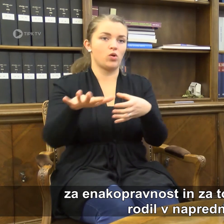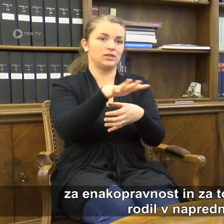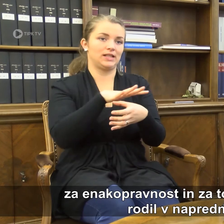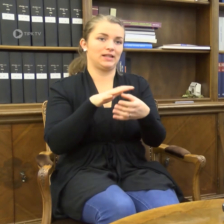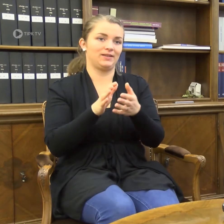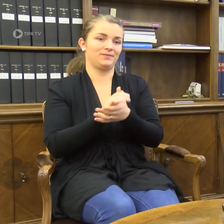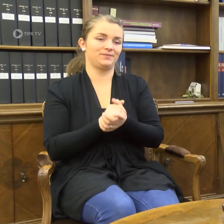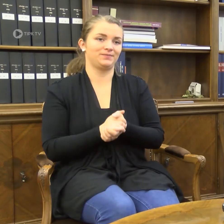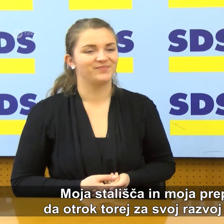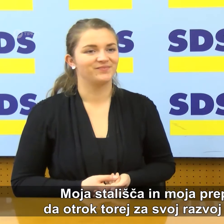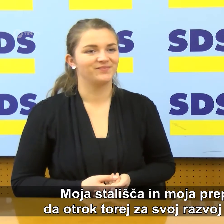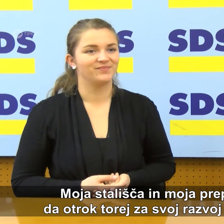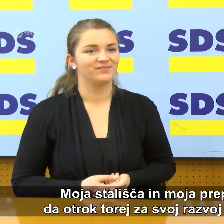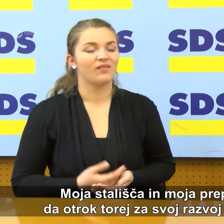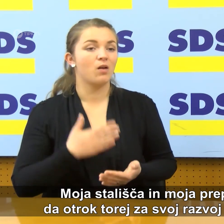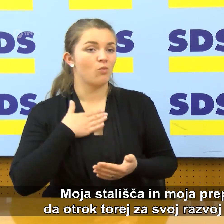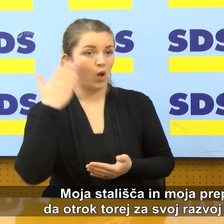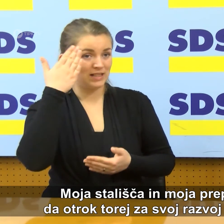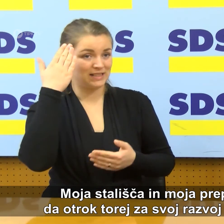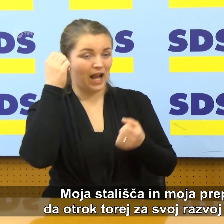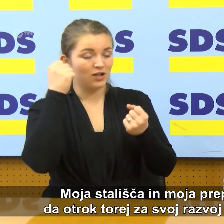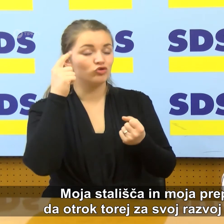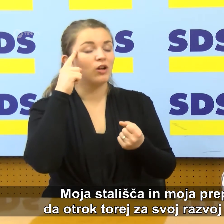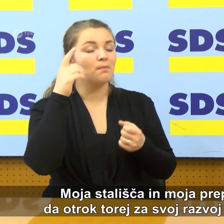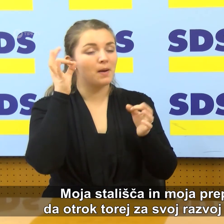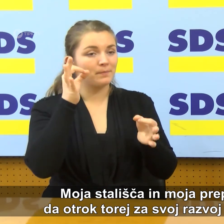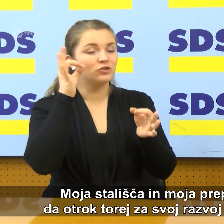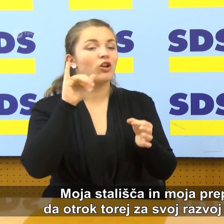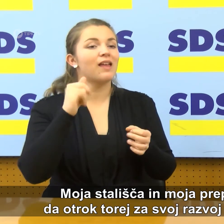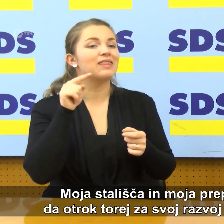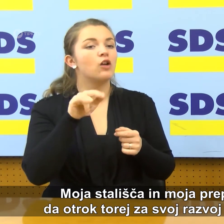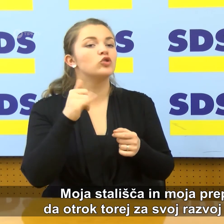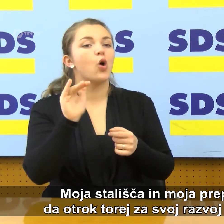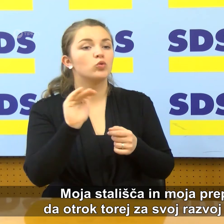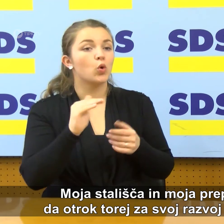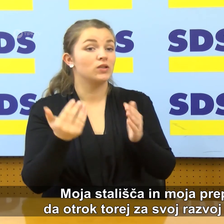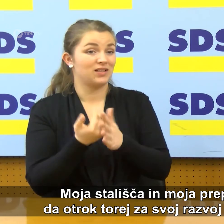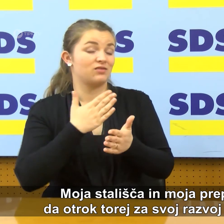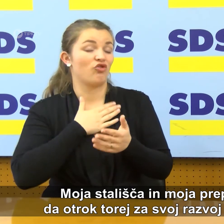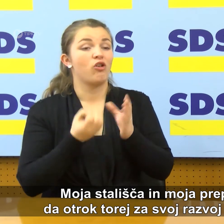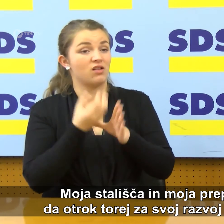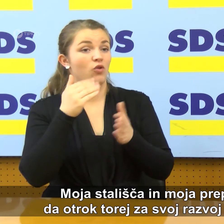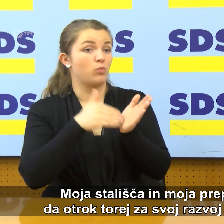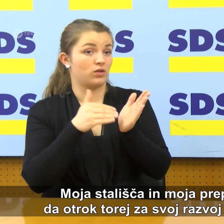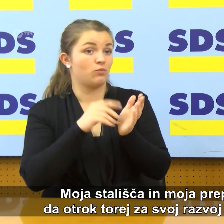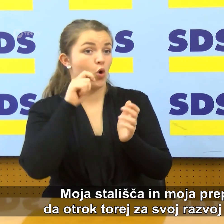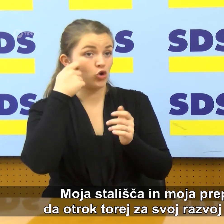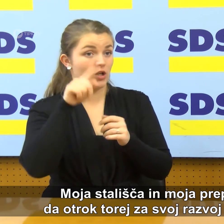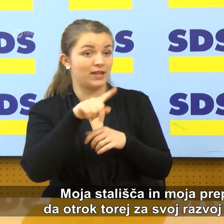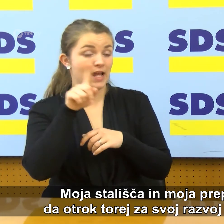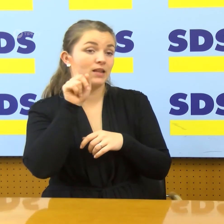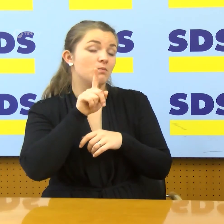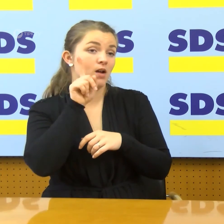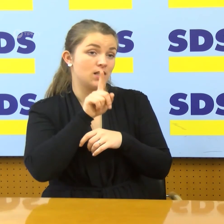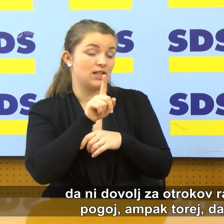Moje stališče in moje prepričanje je pač takšno, da otrok torej za svoj razvoj potrebuje očeta in mater, da ni